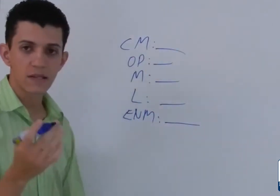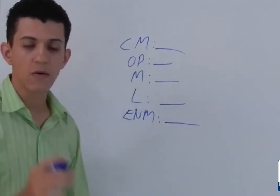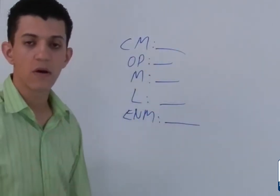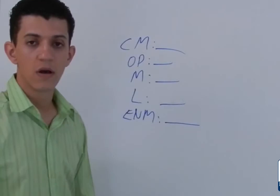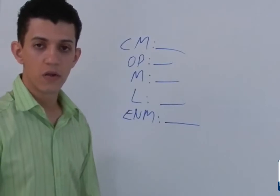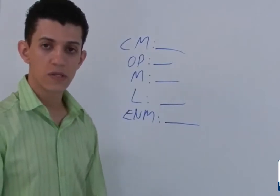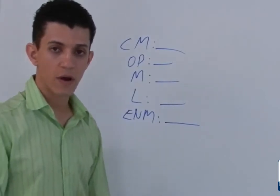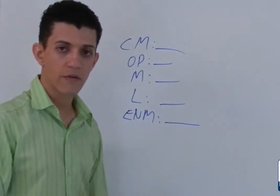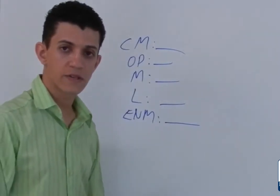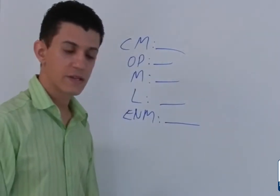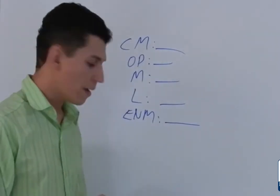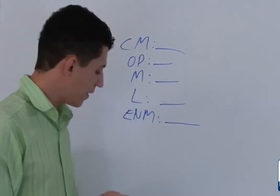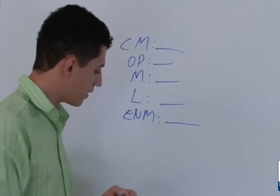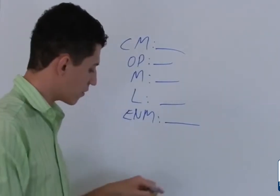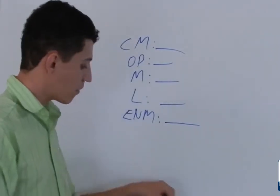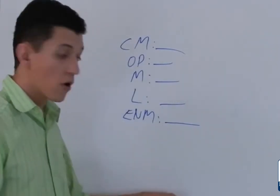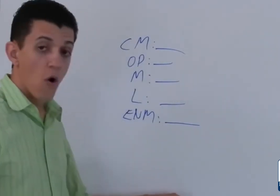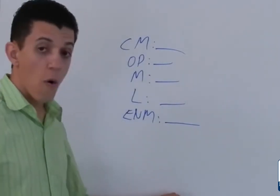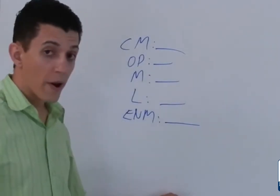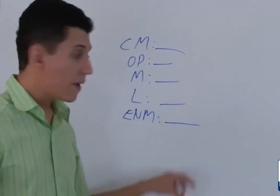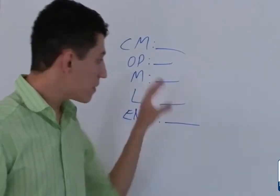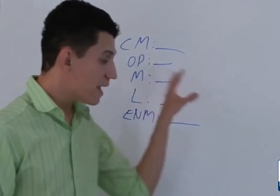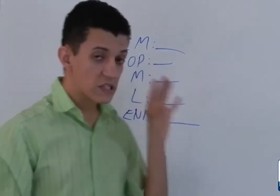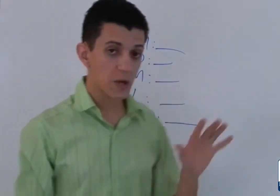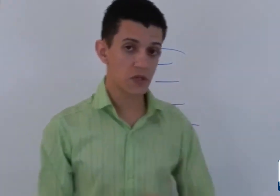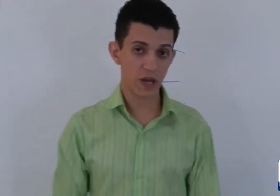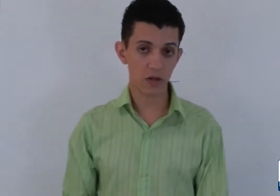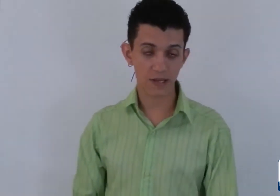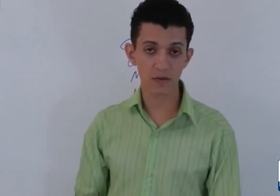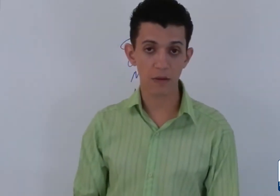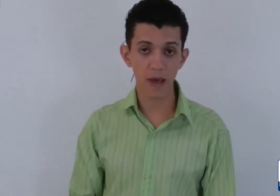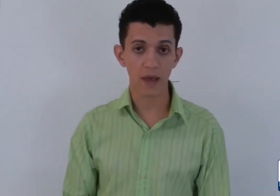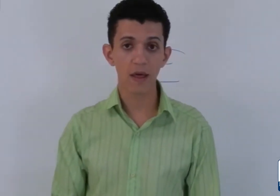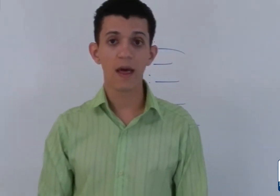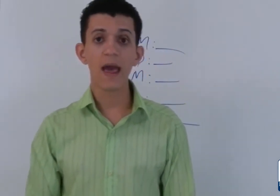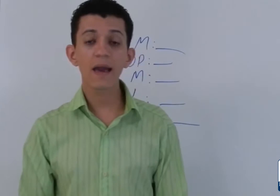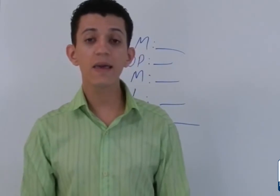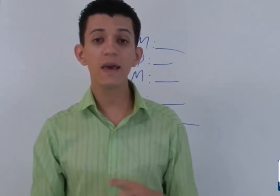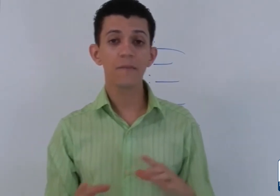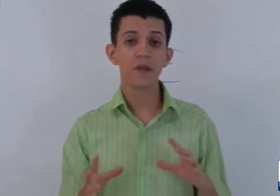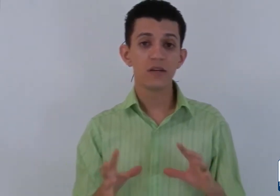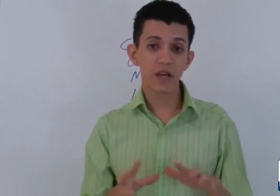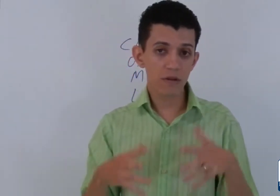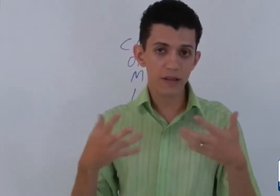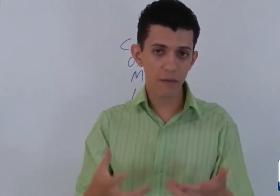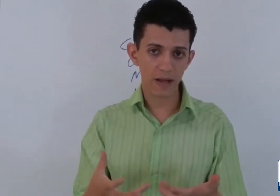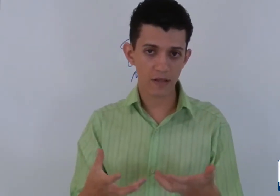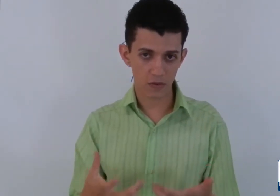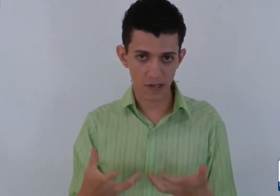do sinal que você está aprendendo. O problema desse tipo de anotação também, é que, chega em determinada situação,